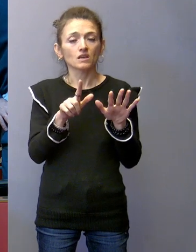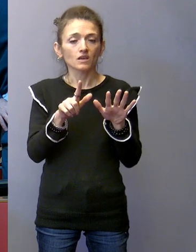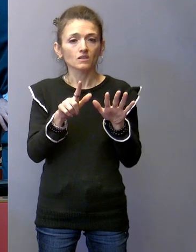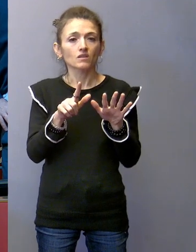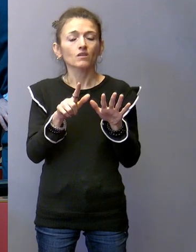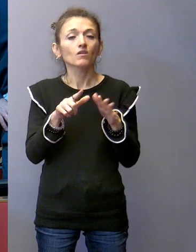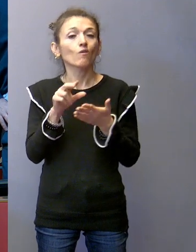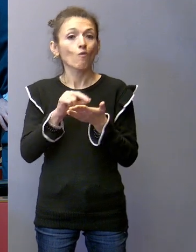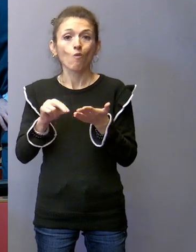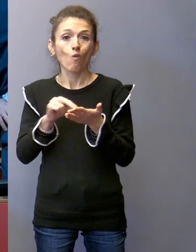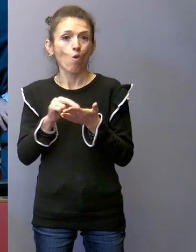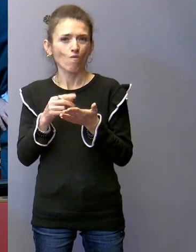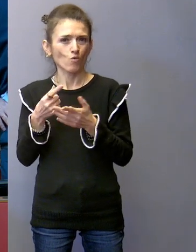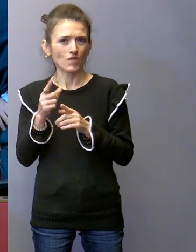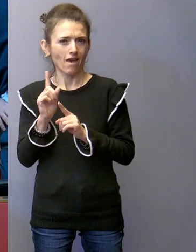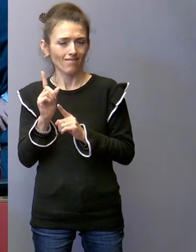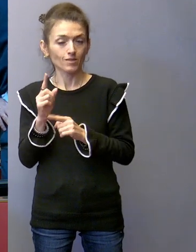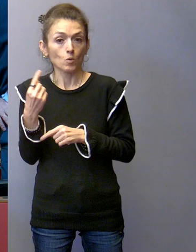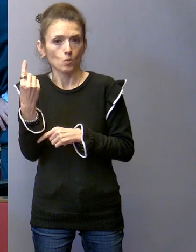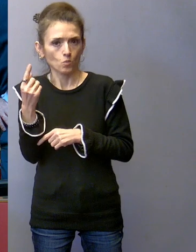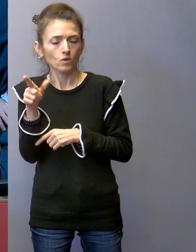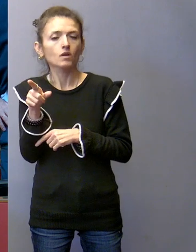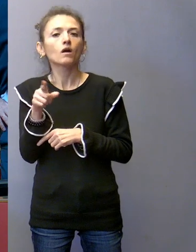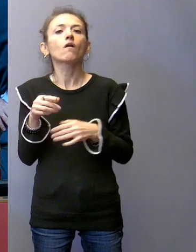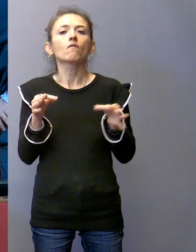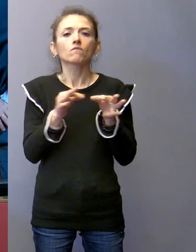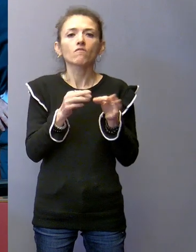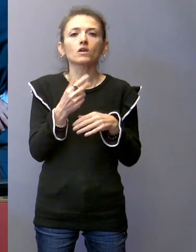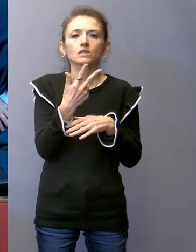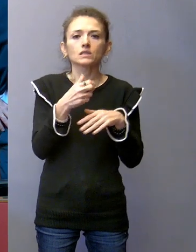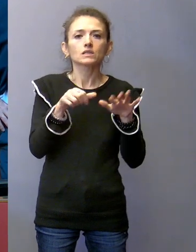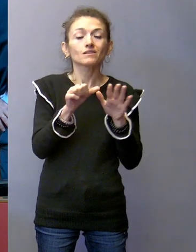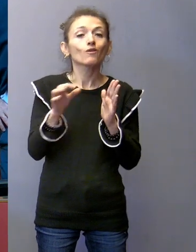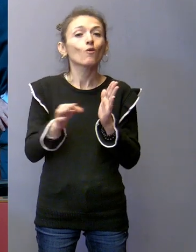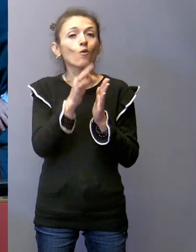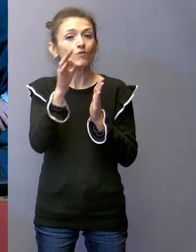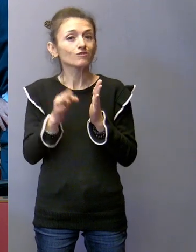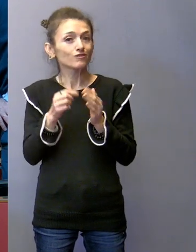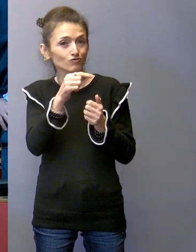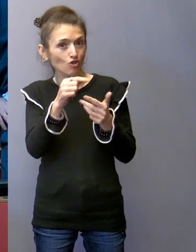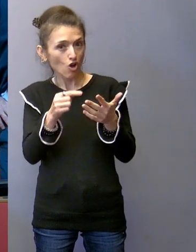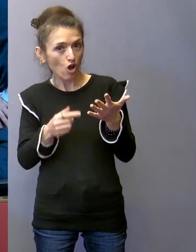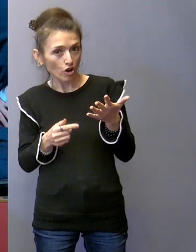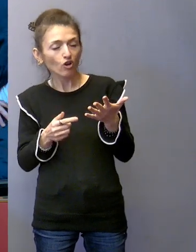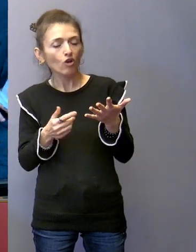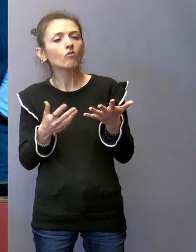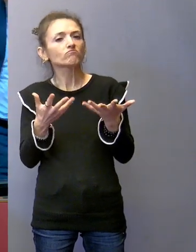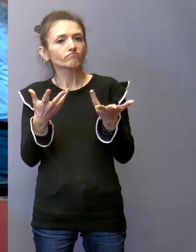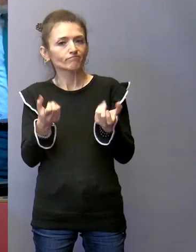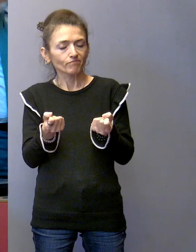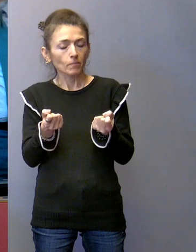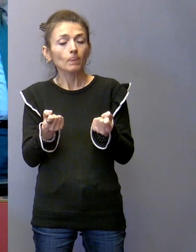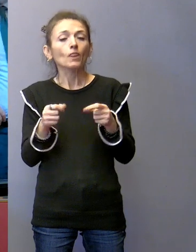non votante 1 voti favorevoli 36 gli ordini del giorno vengono accolti